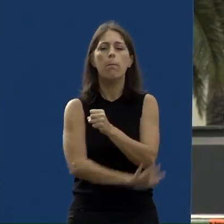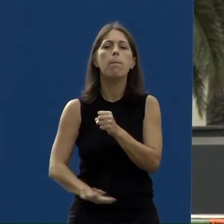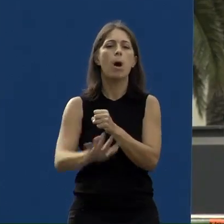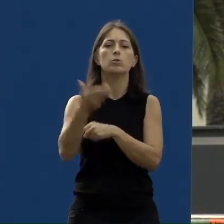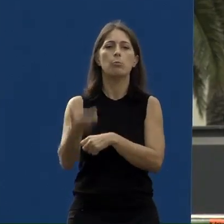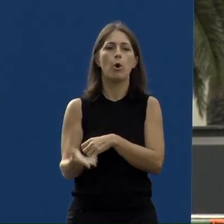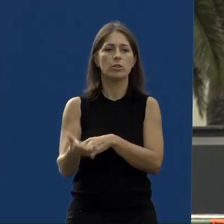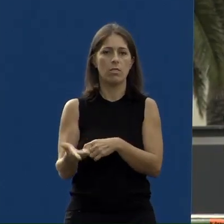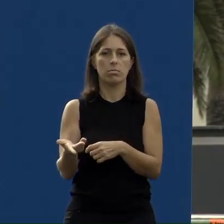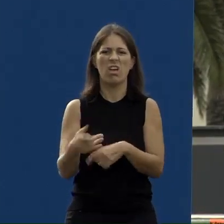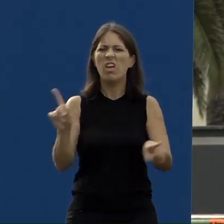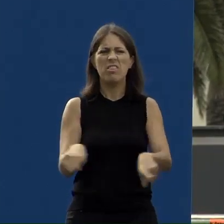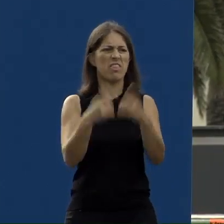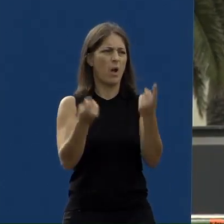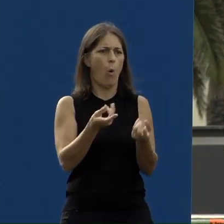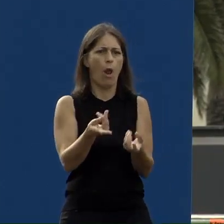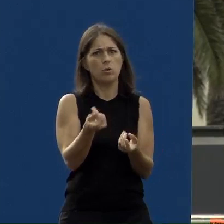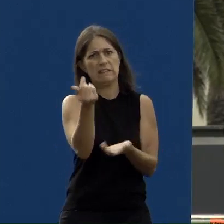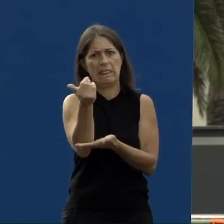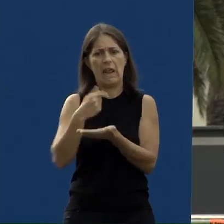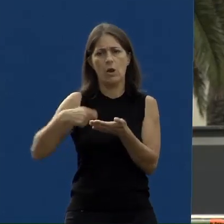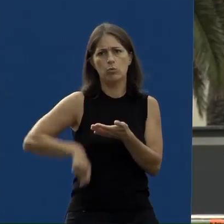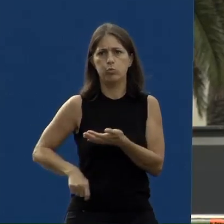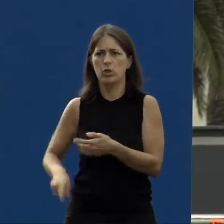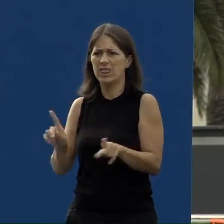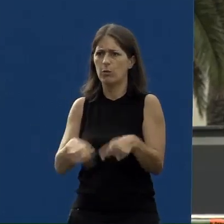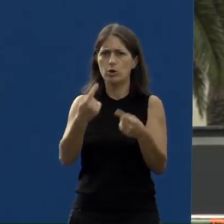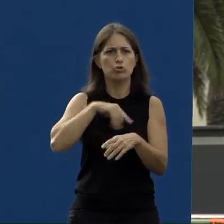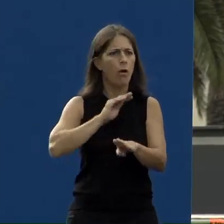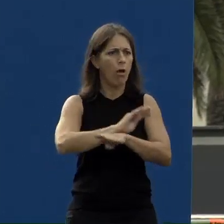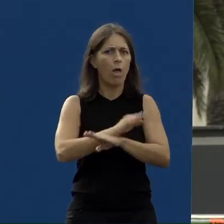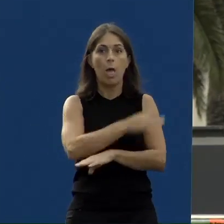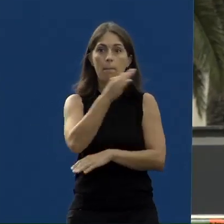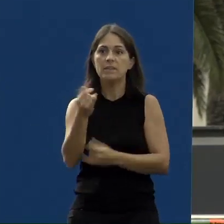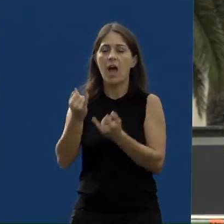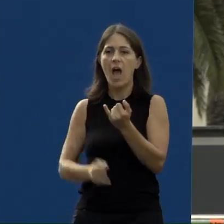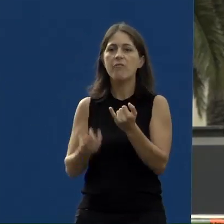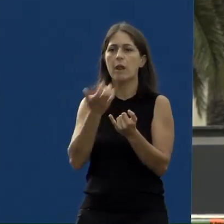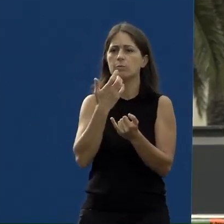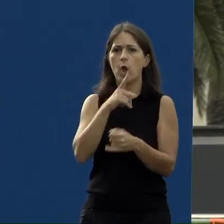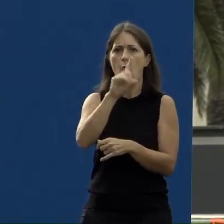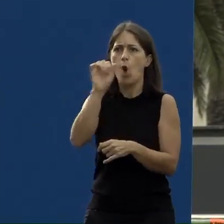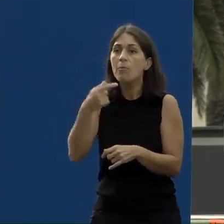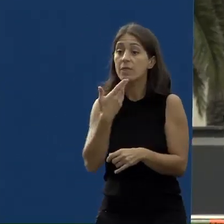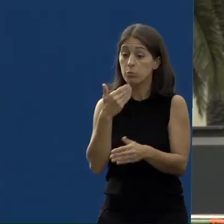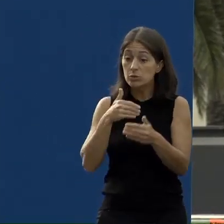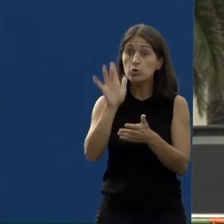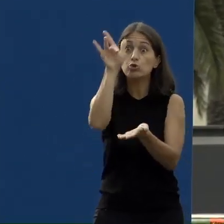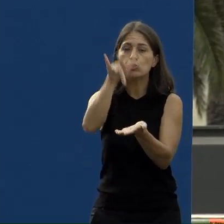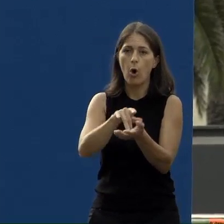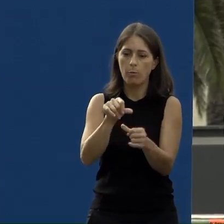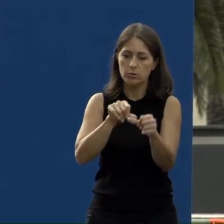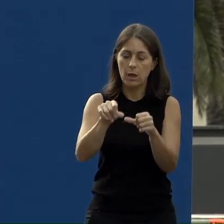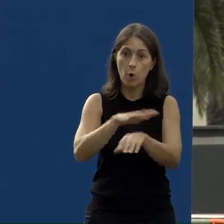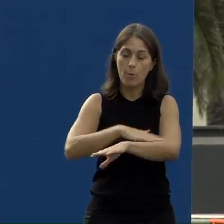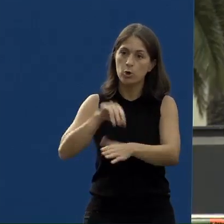para toda a población con independencia de renta. Por eso garantizamos eso e garantizamos paralización da aplicación da LOMCE en canto cheguemos. E a